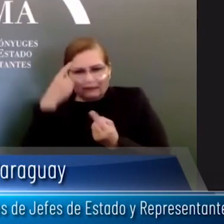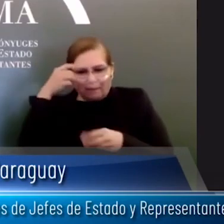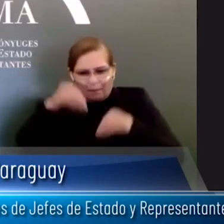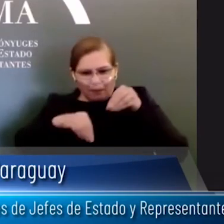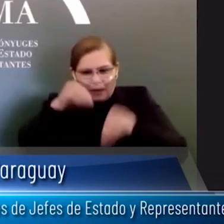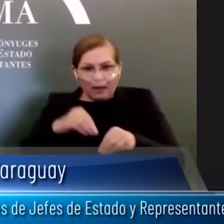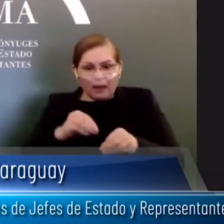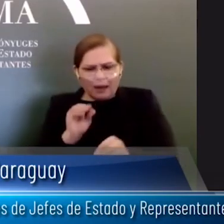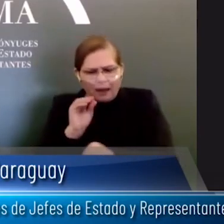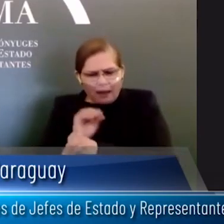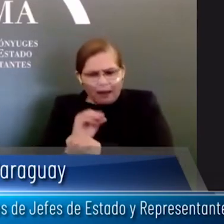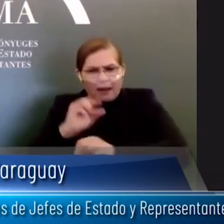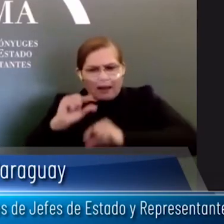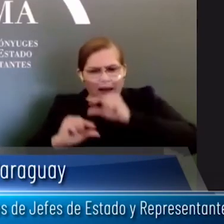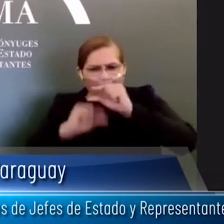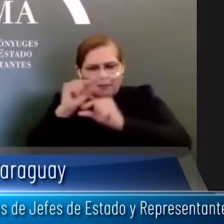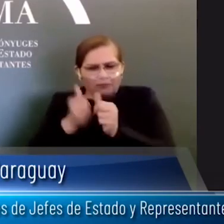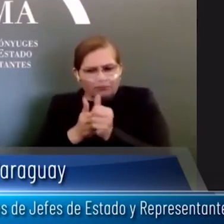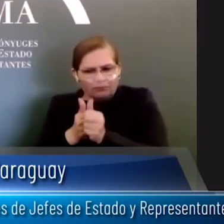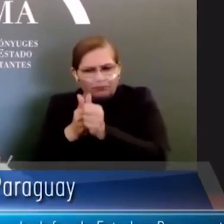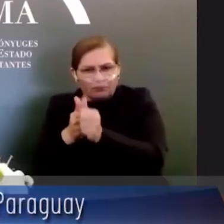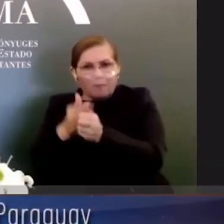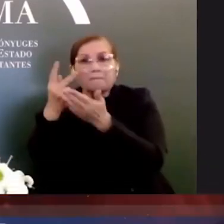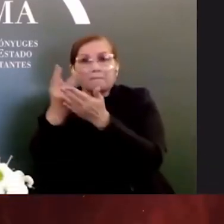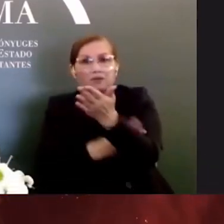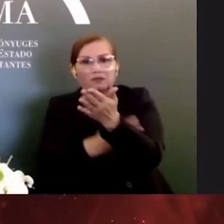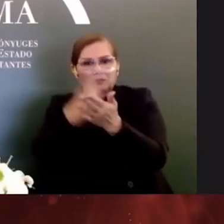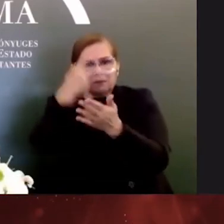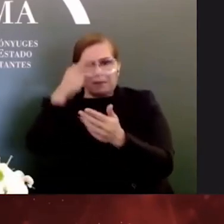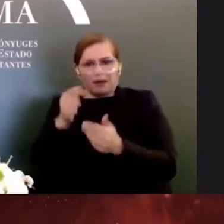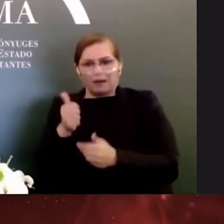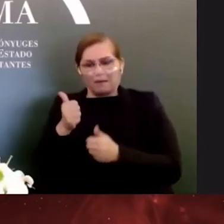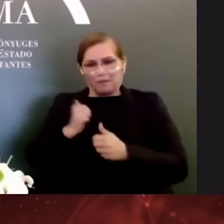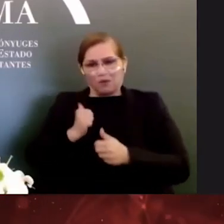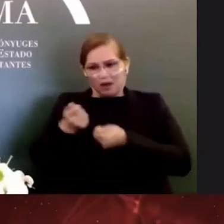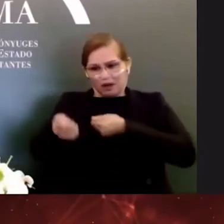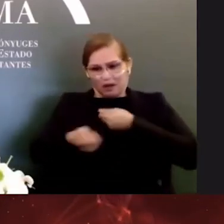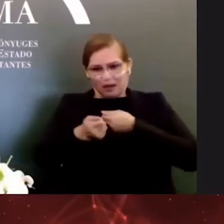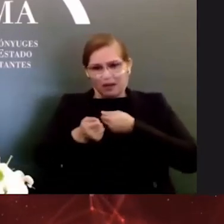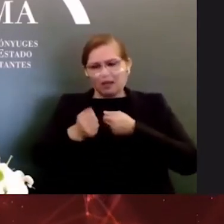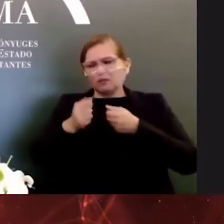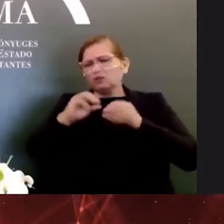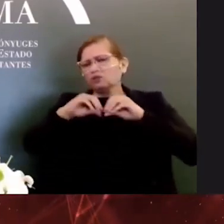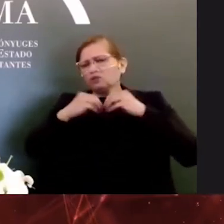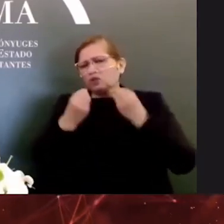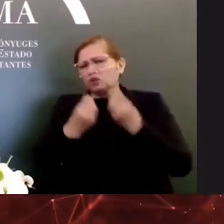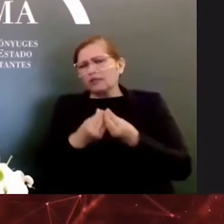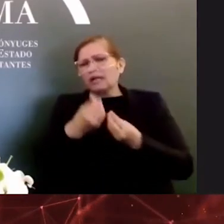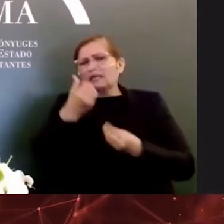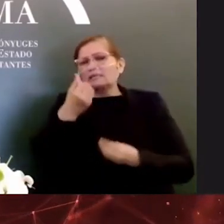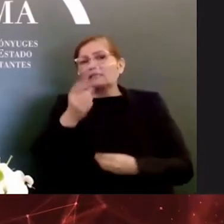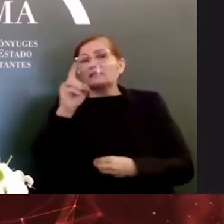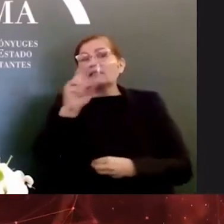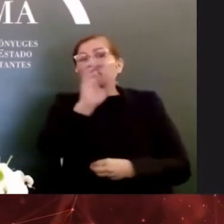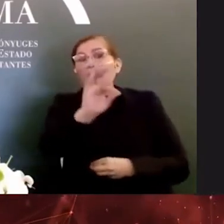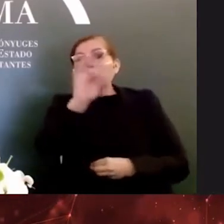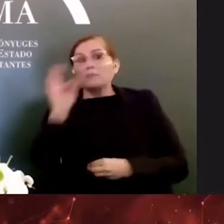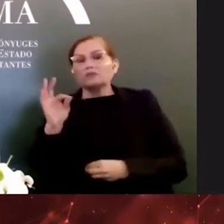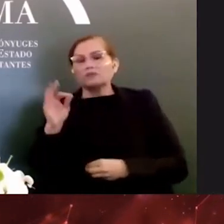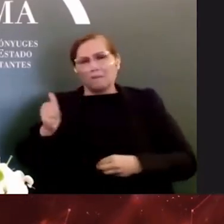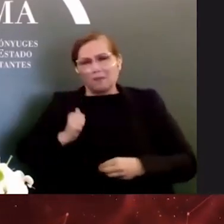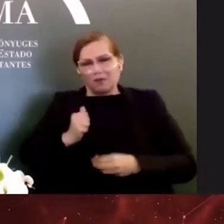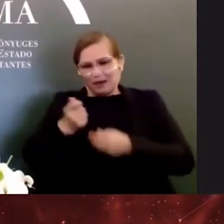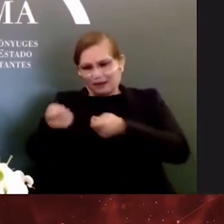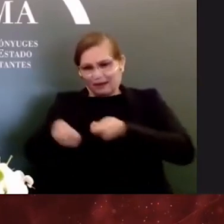técnica, capacitación y seguimientos de proyectos productivos, lo que benefició a un 61% de